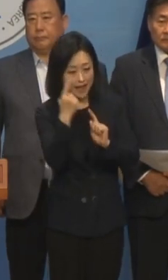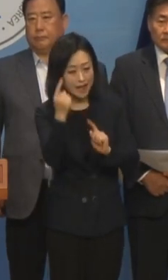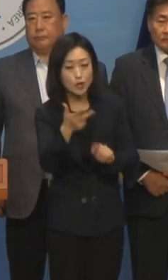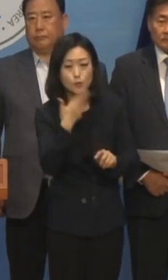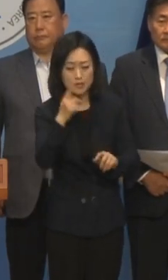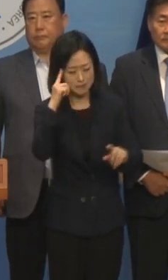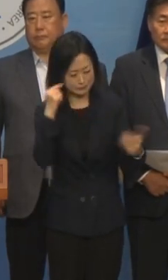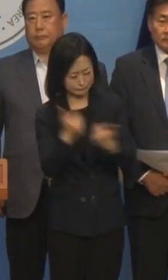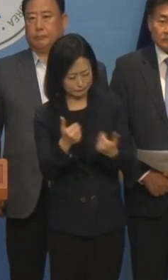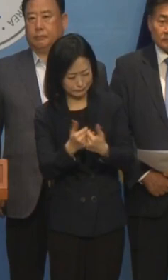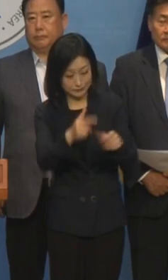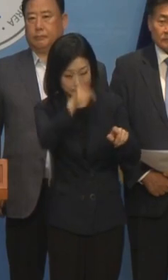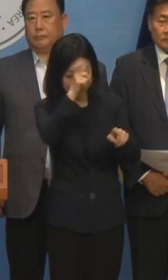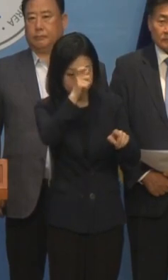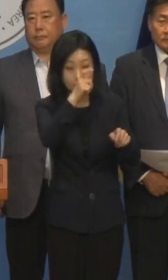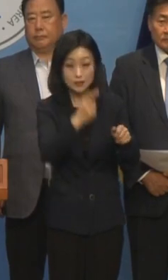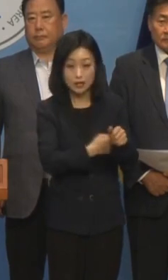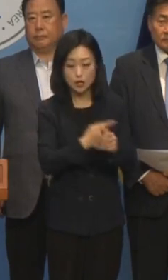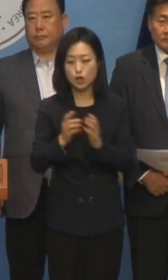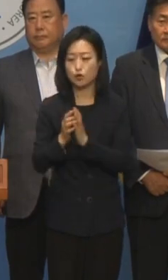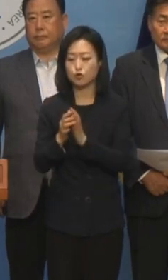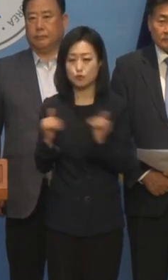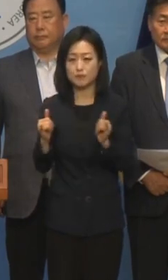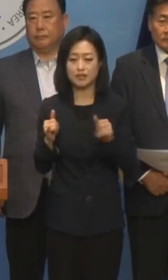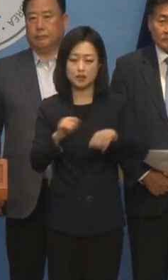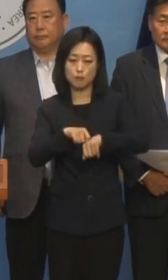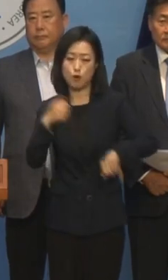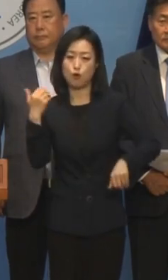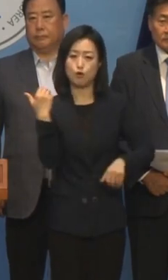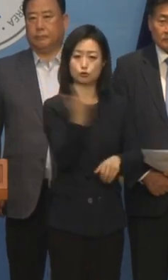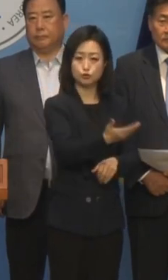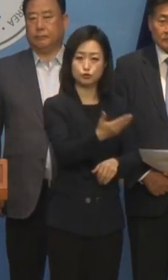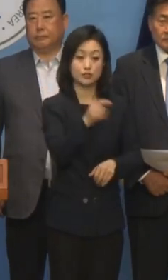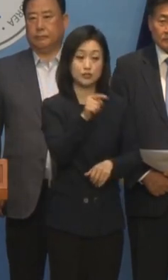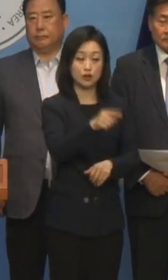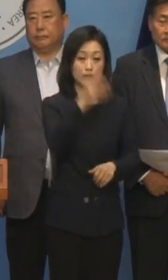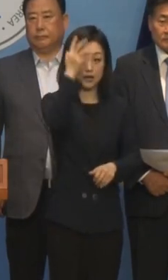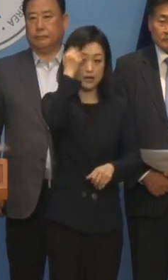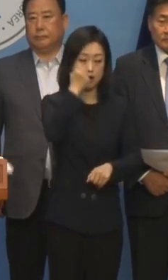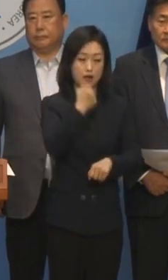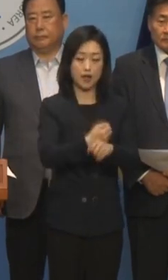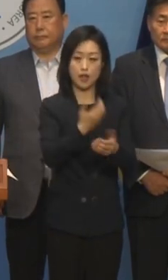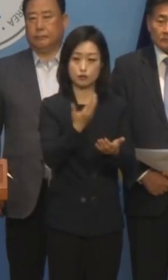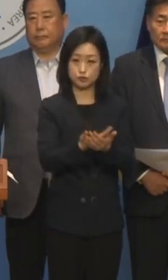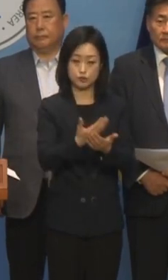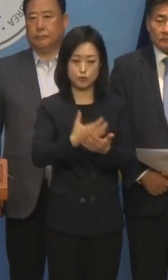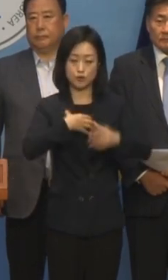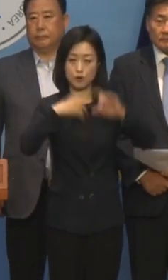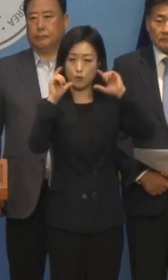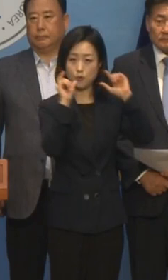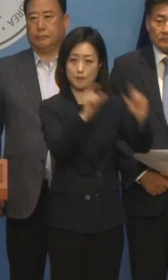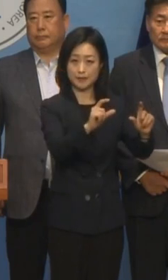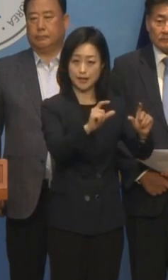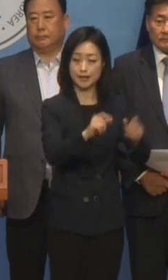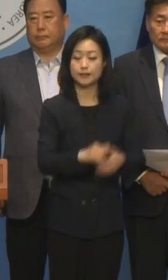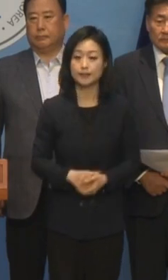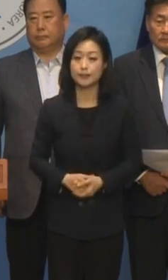반대만 계속한다면 국민의 준엄한 심판이 있을 것임을 엄중 경고합니다.